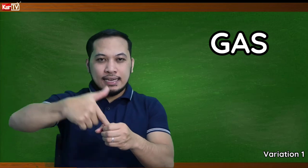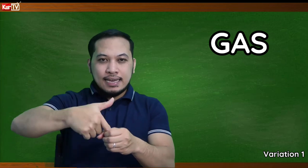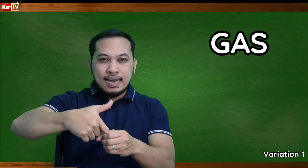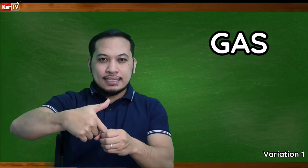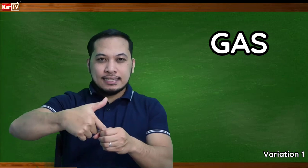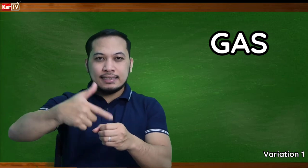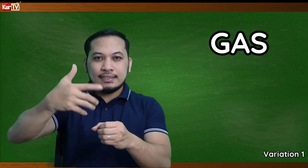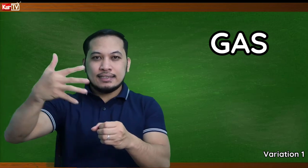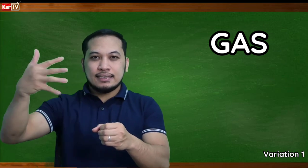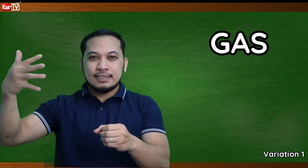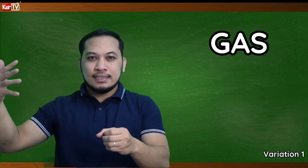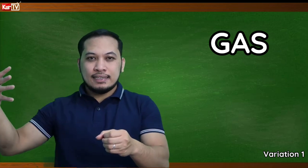Gas.